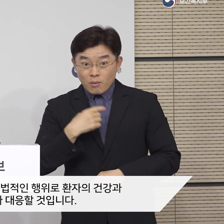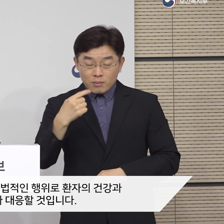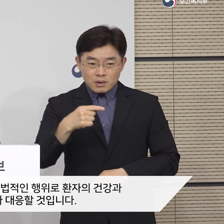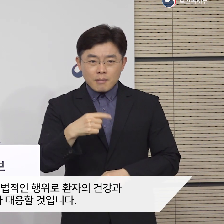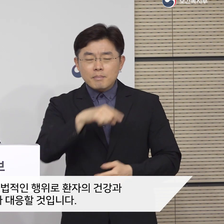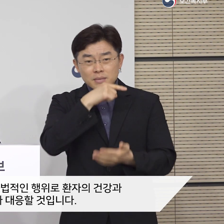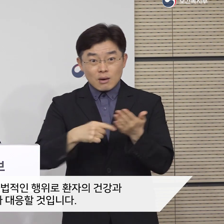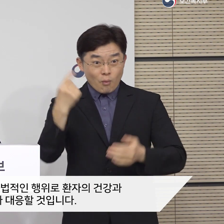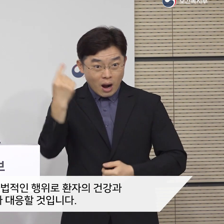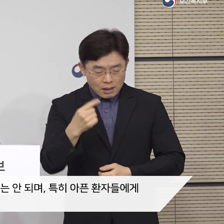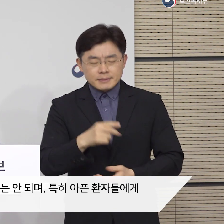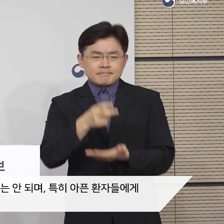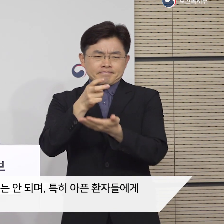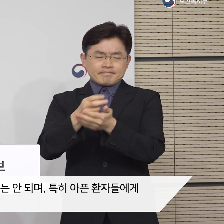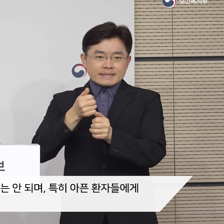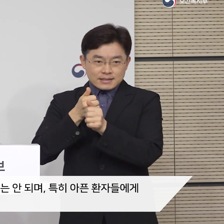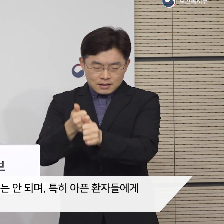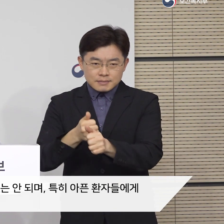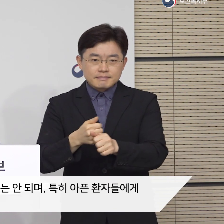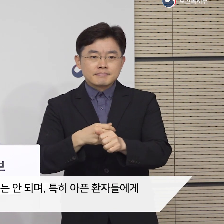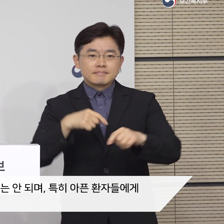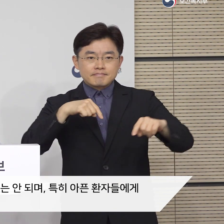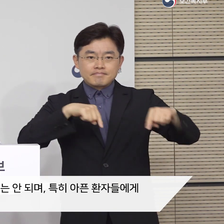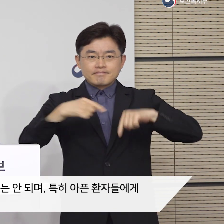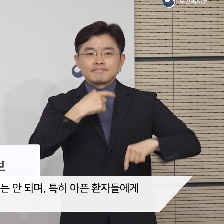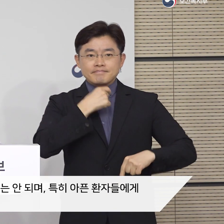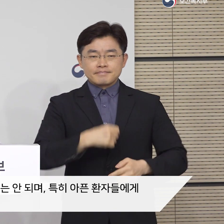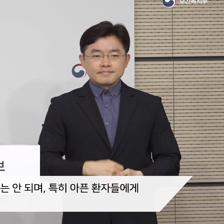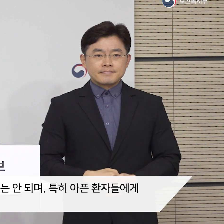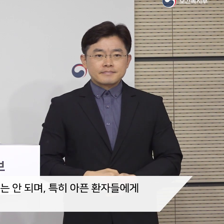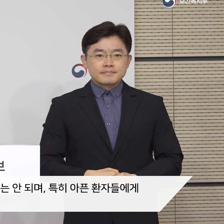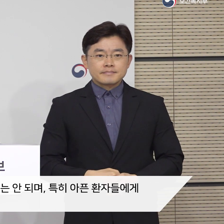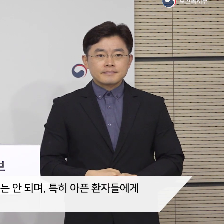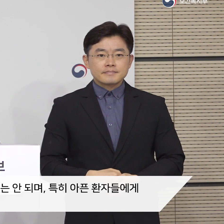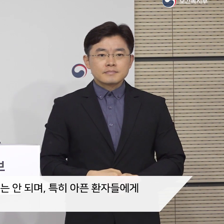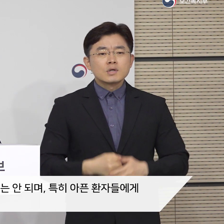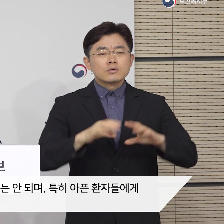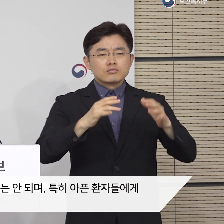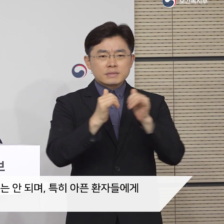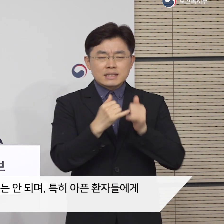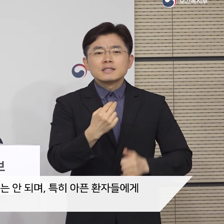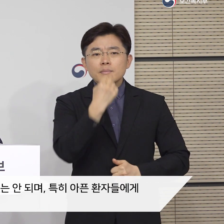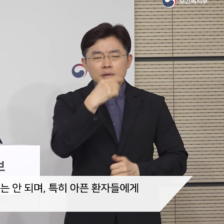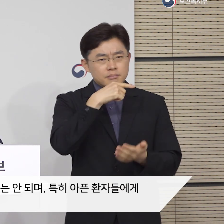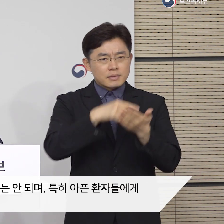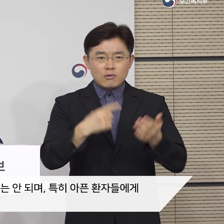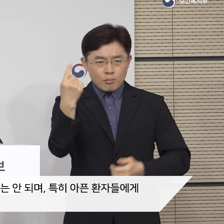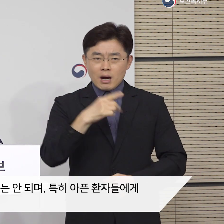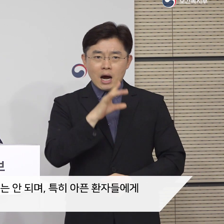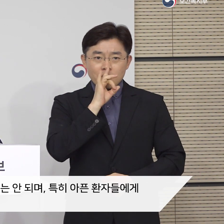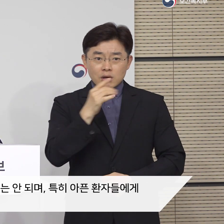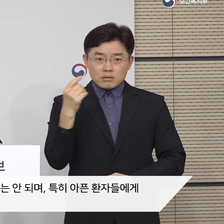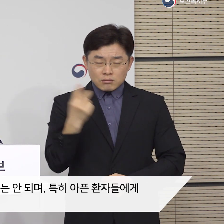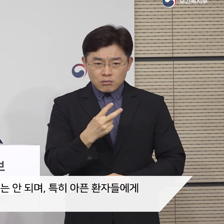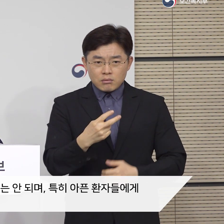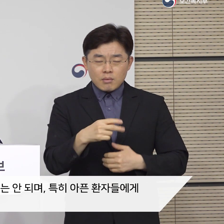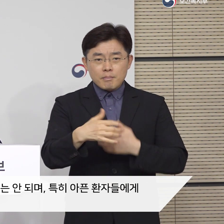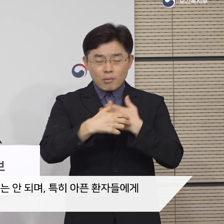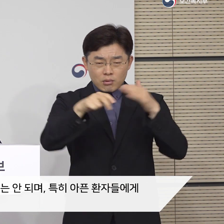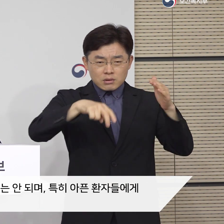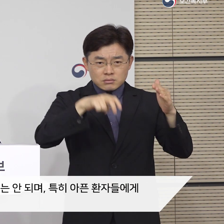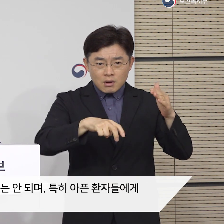것입니다. 어떤 경우에도 국민의 생명이 위협받아서는 안 되며, 특히 아픈 환자들에게